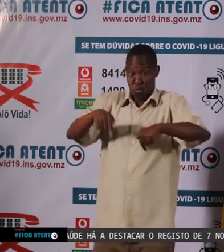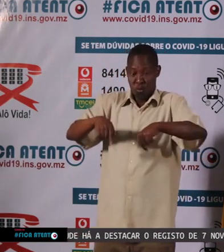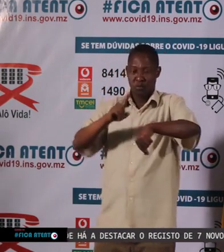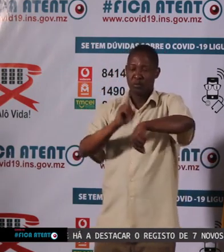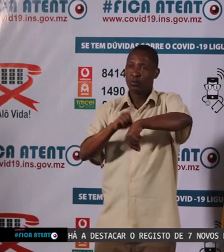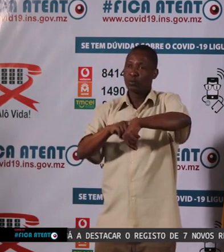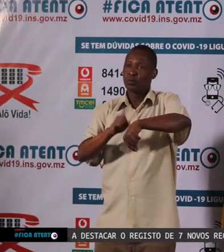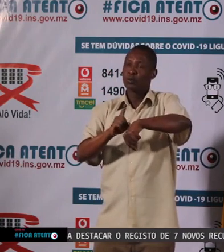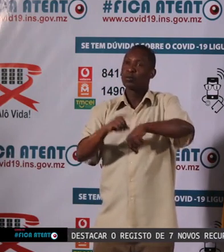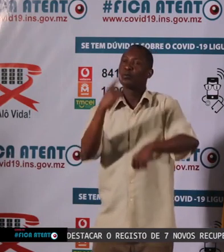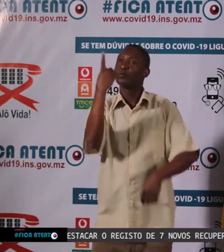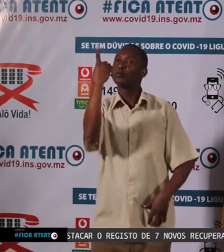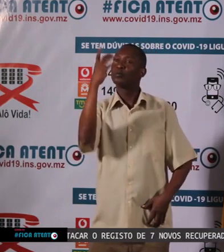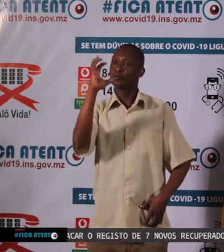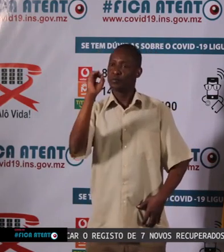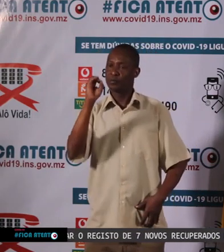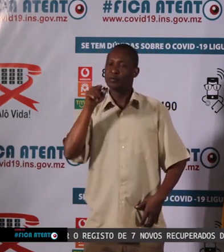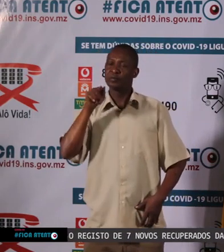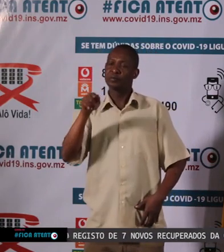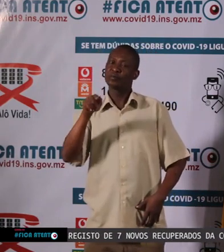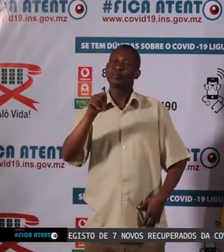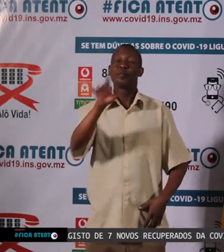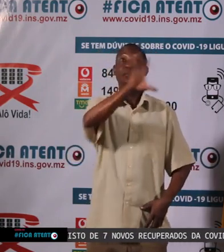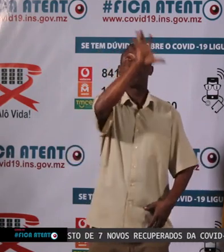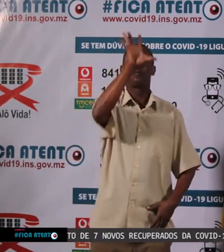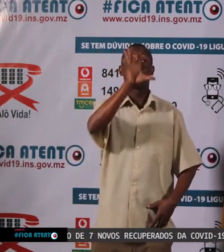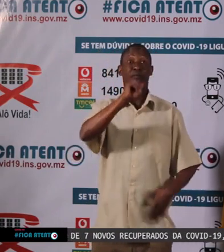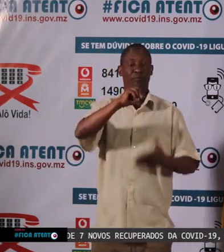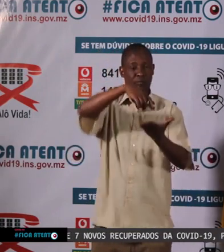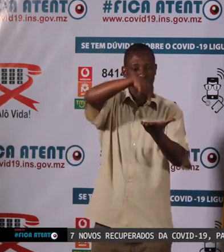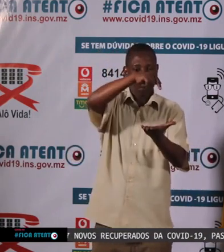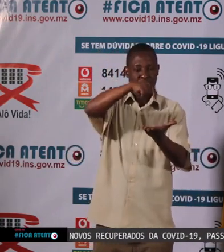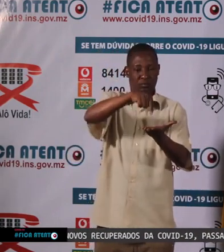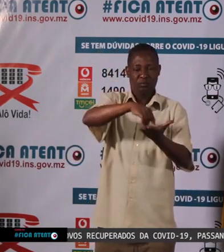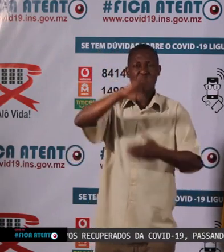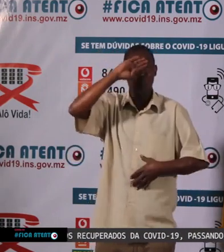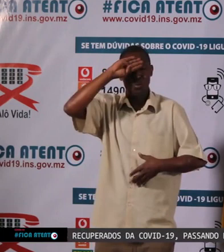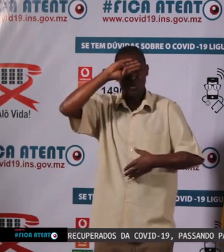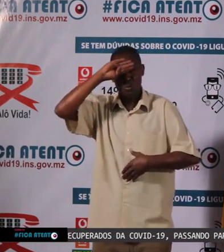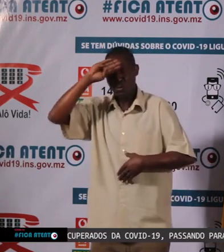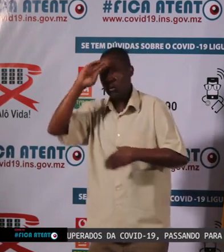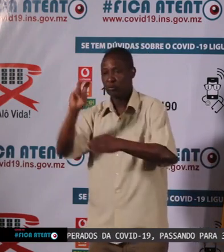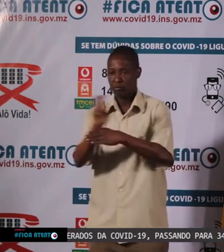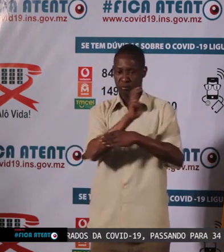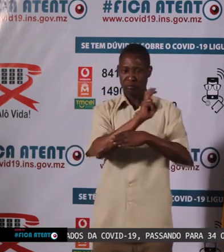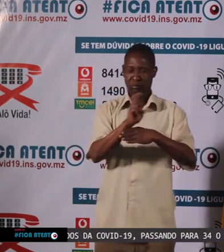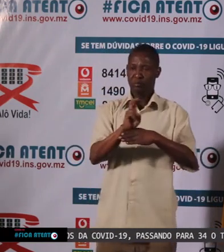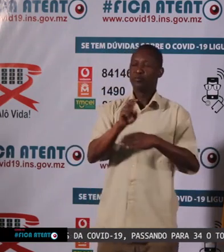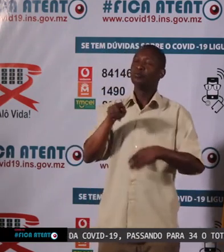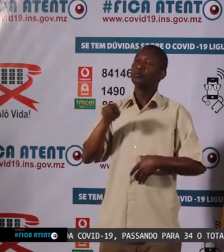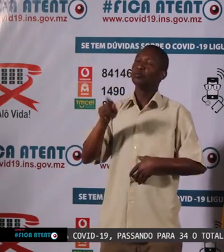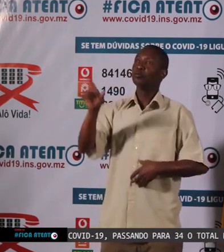partir do Centro de Controle de Doenças de África. O continente africano registrou então um